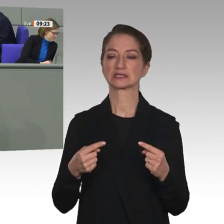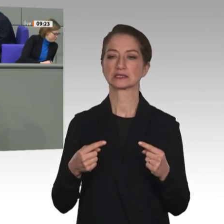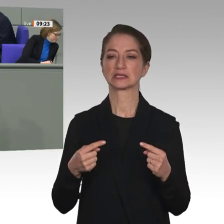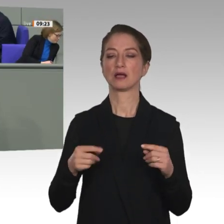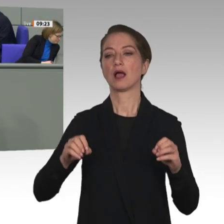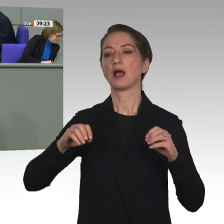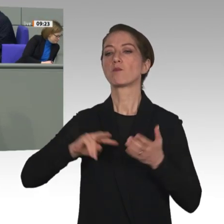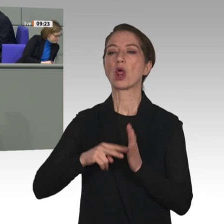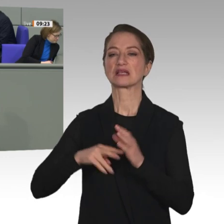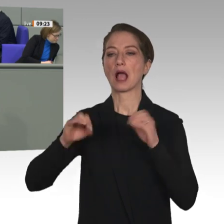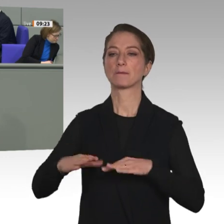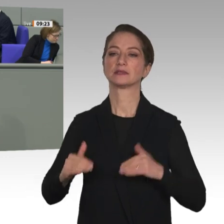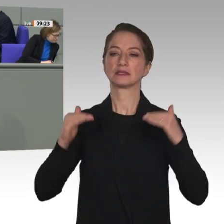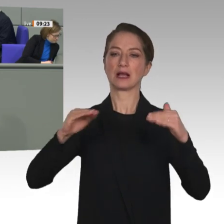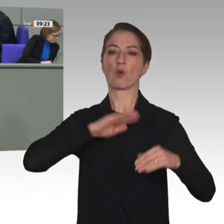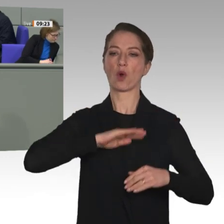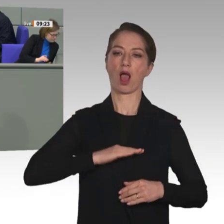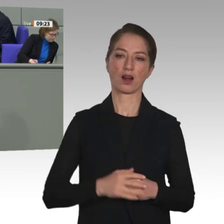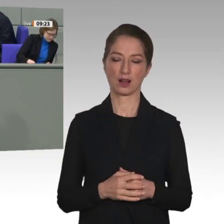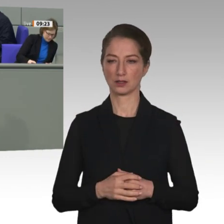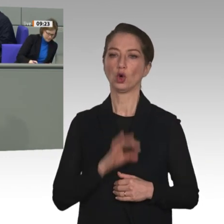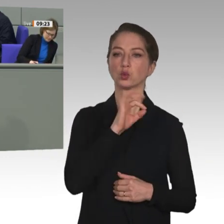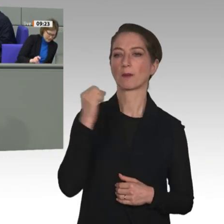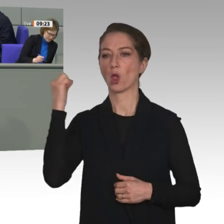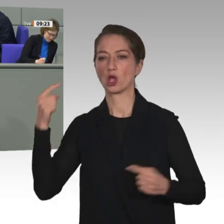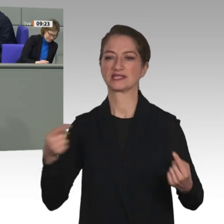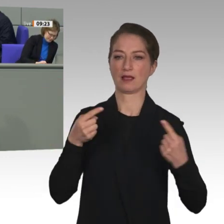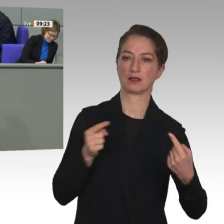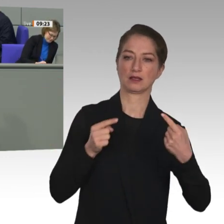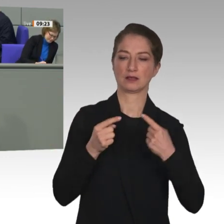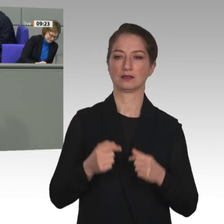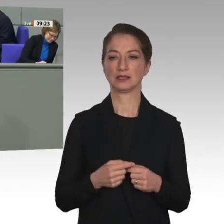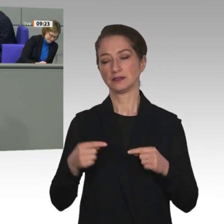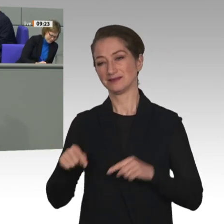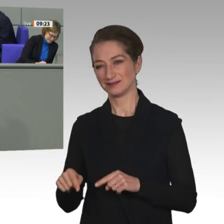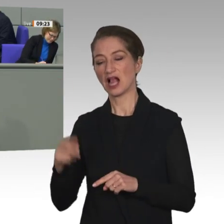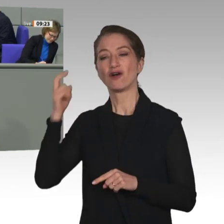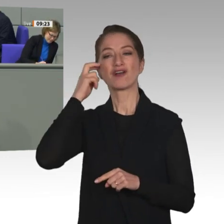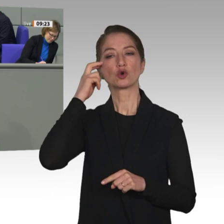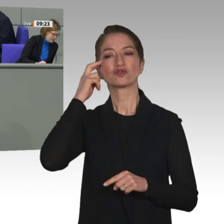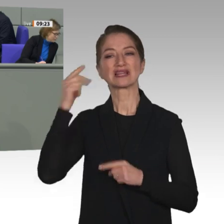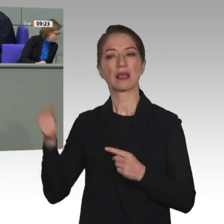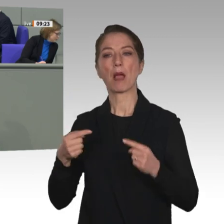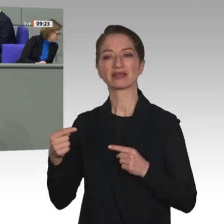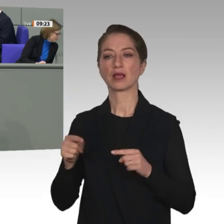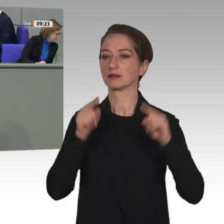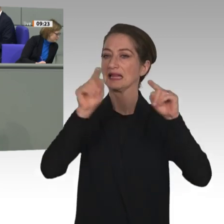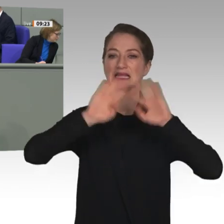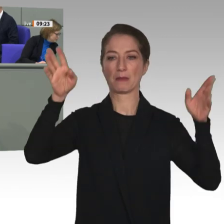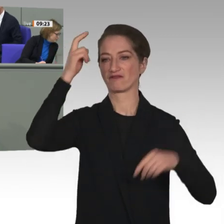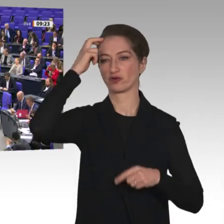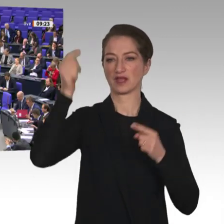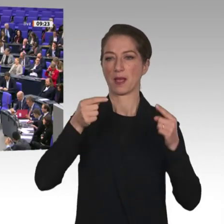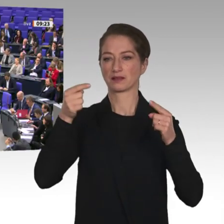Ebene verlagerten. Dorthin, wo er Sachargumenten und einer vernunftbasierten Debatte nicht mehr zugänglich ist. Und wer